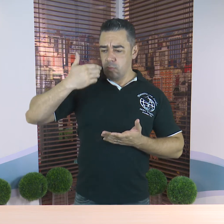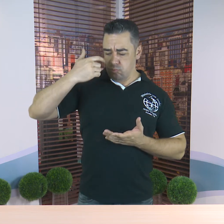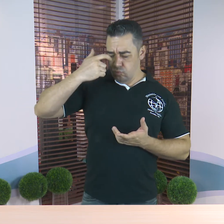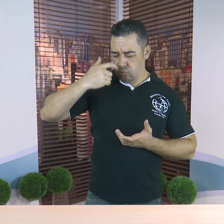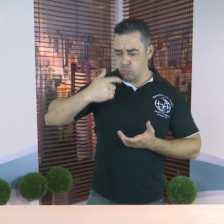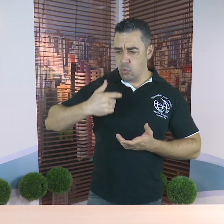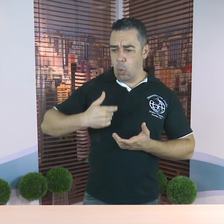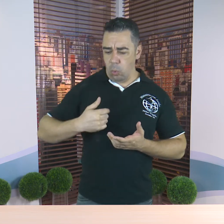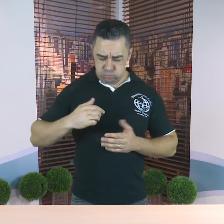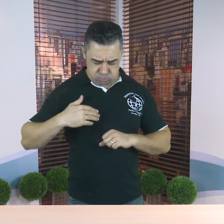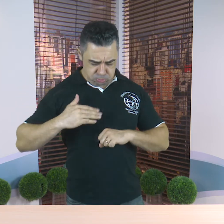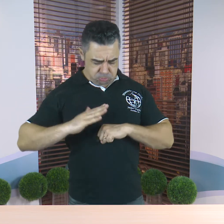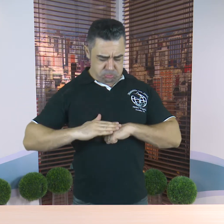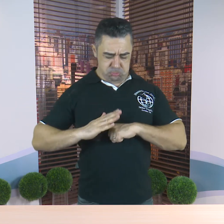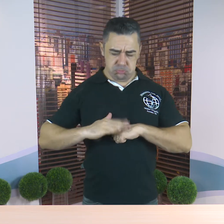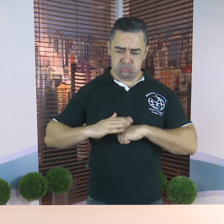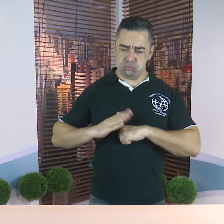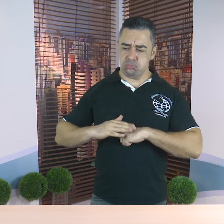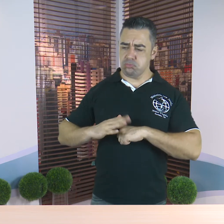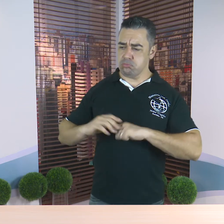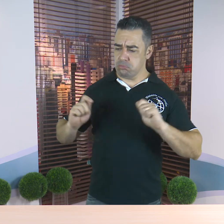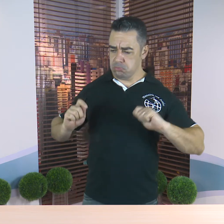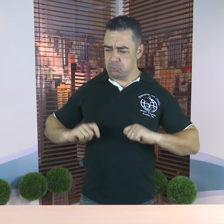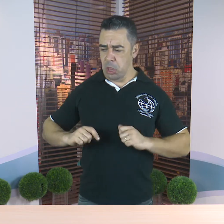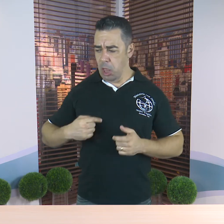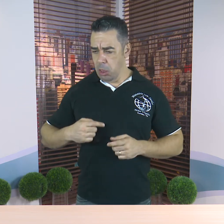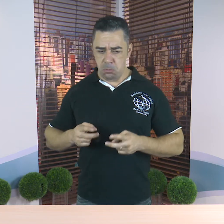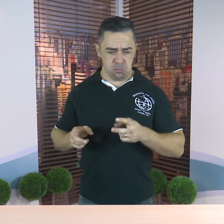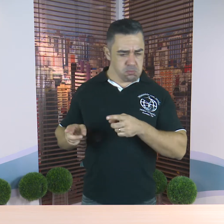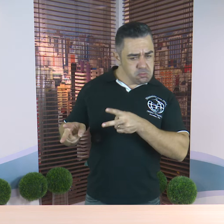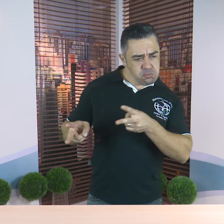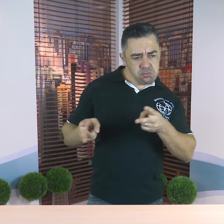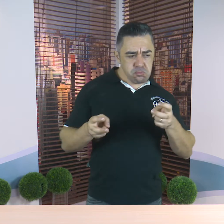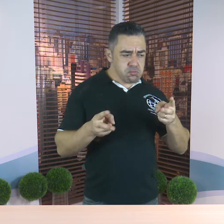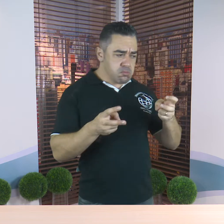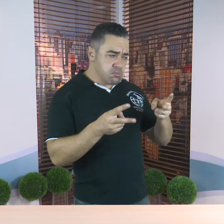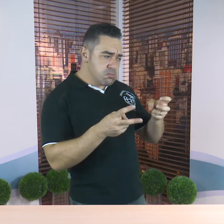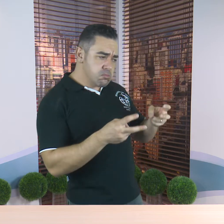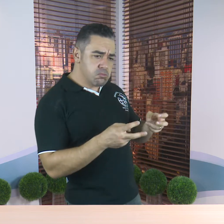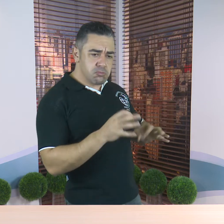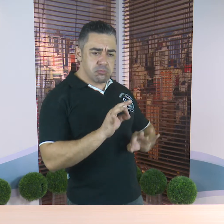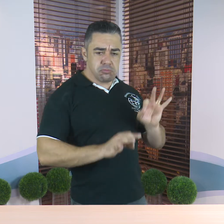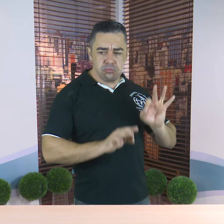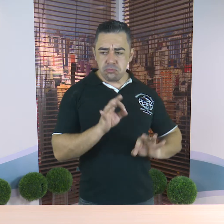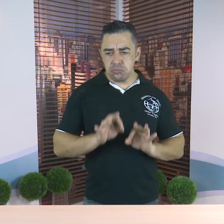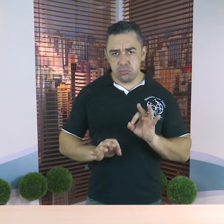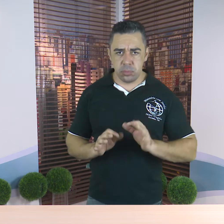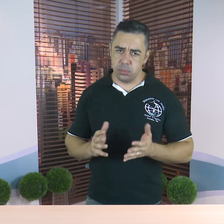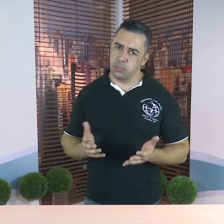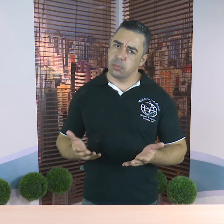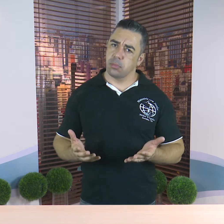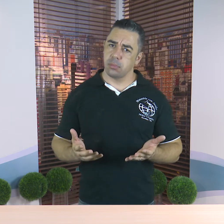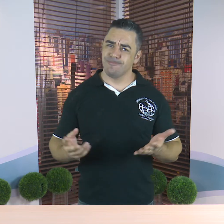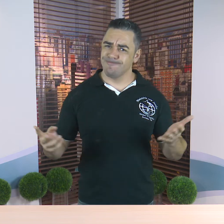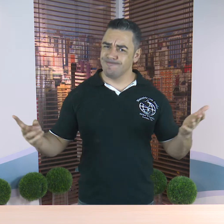tais atitudes os confere diferencial para a sua salvação. Estão